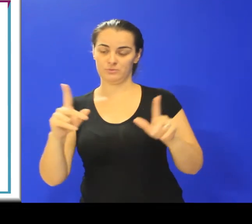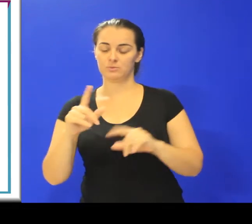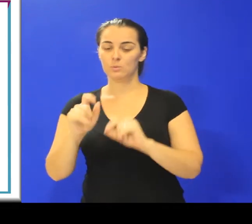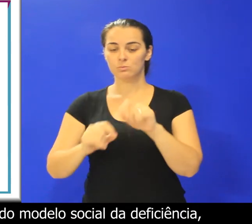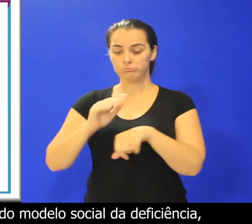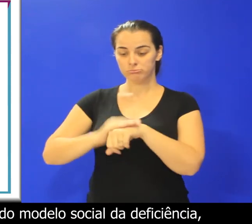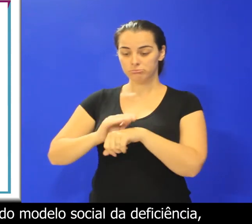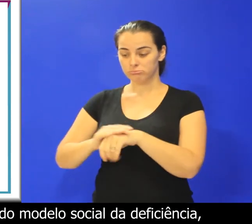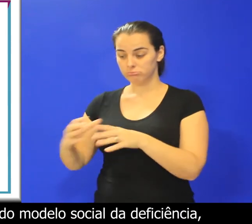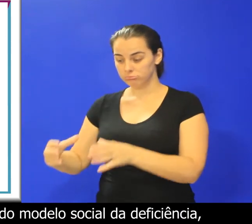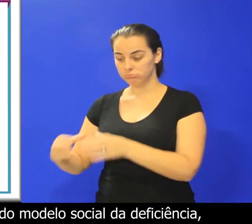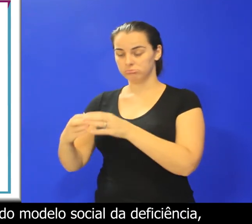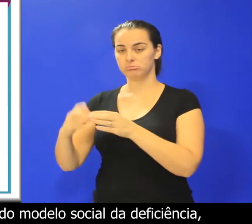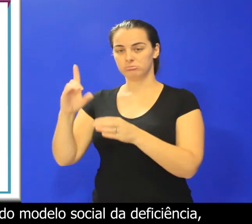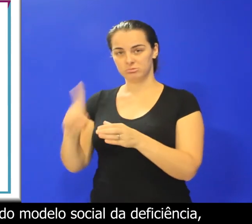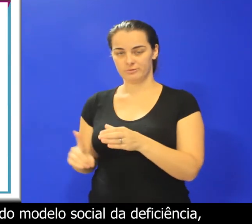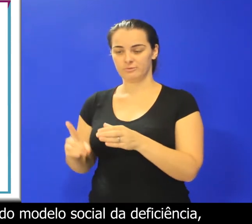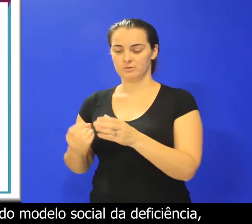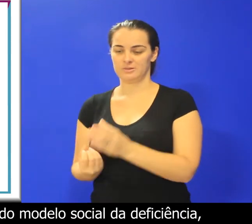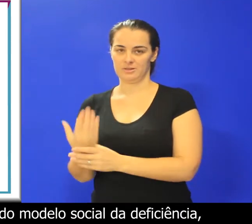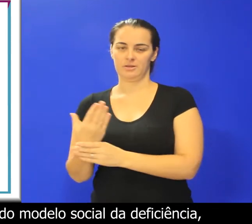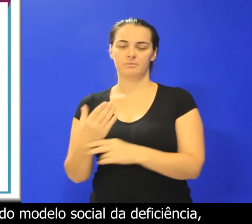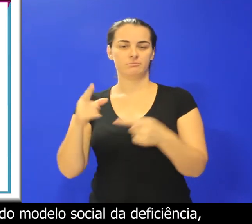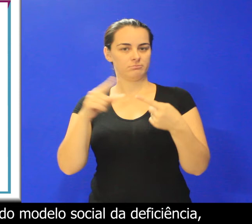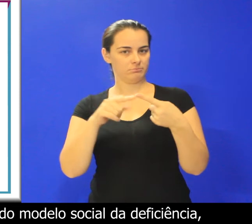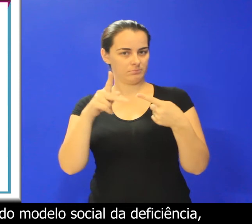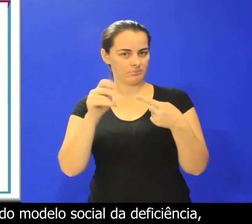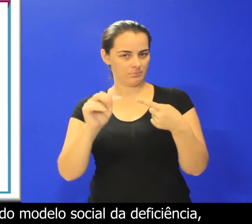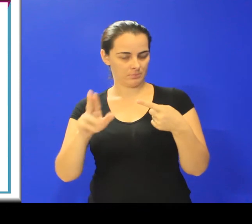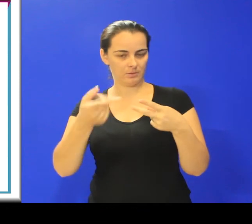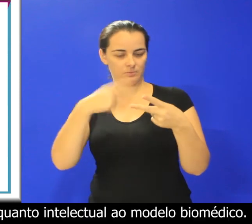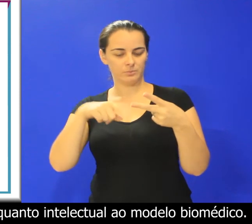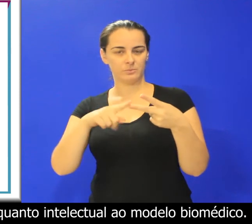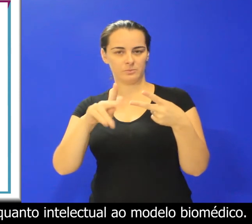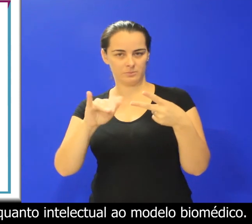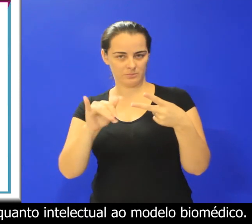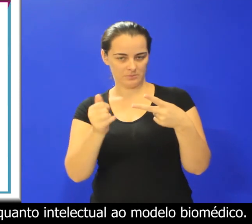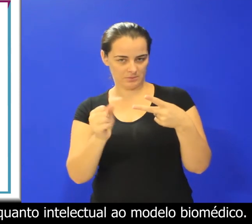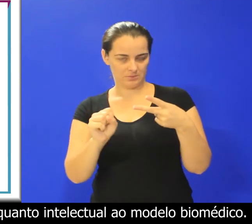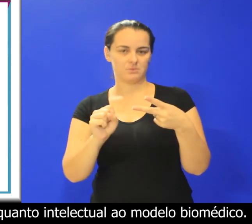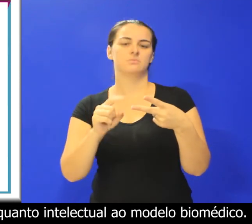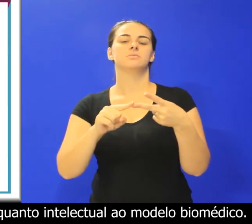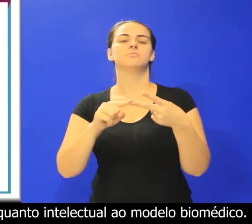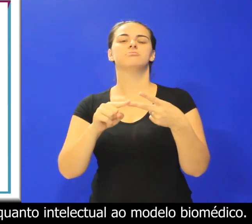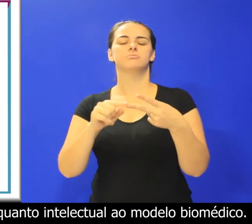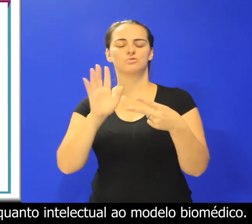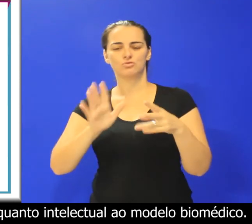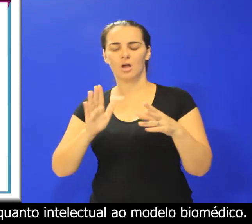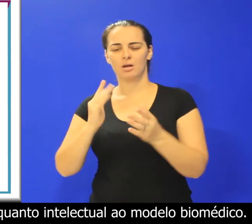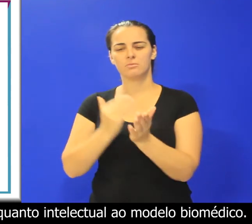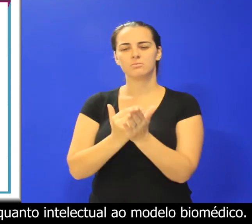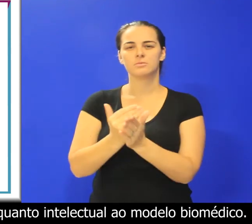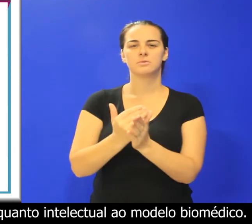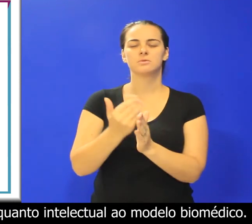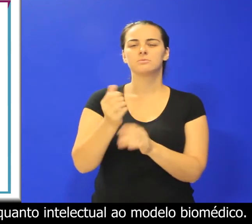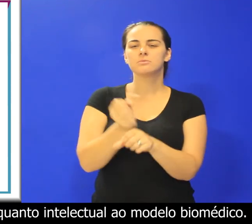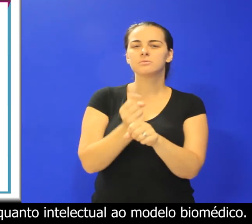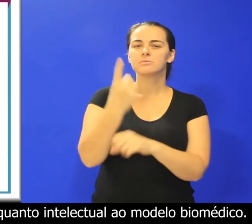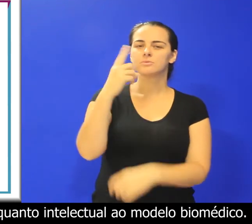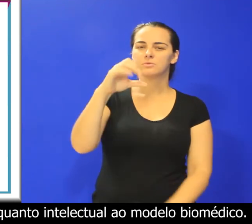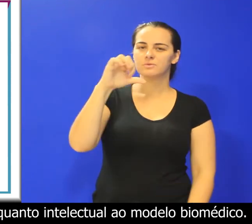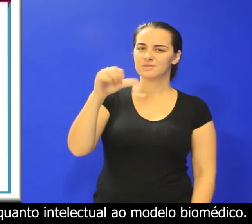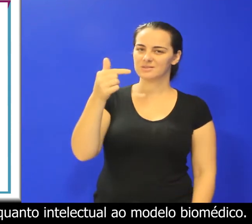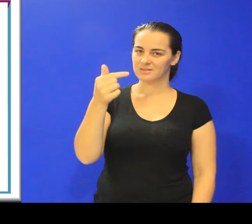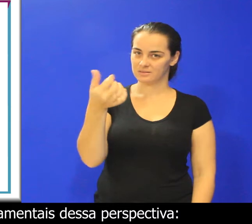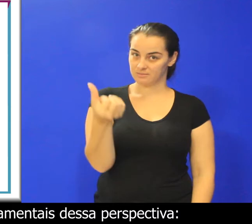deficiência. Surge aí a primeira geração do modelo social da deficiência, como uma resistência, tanto política quanto intelectual, ao